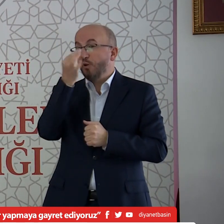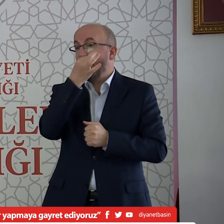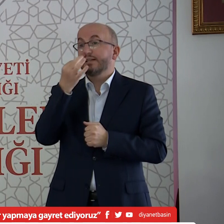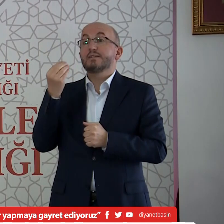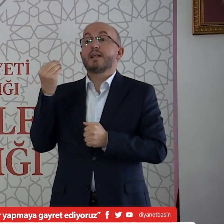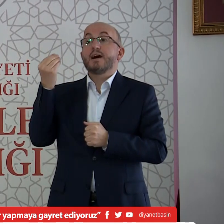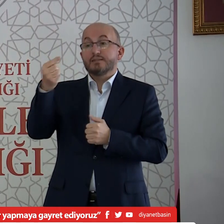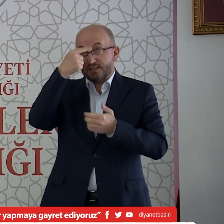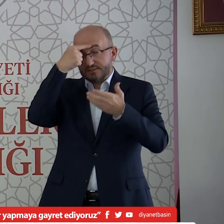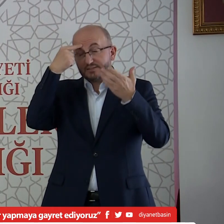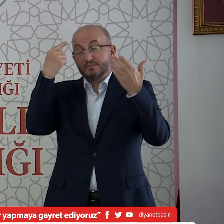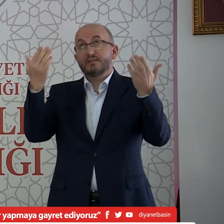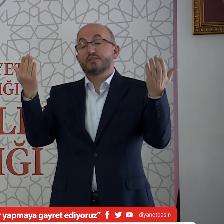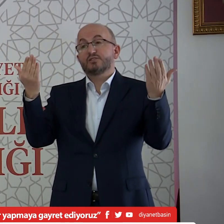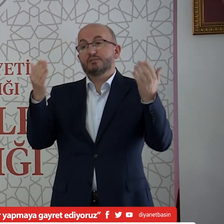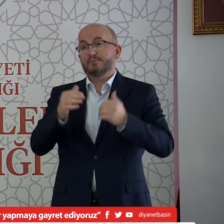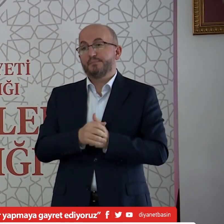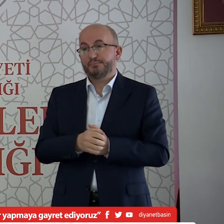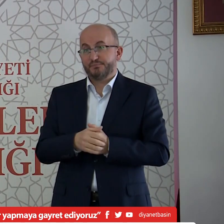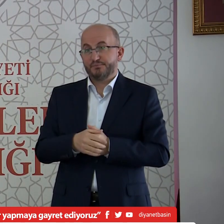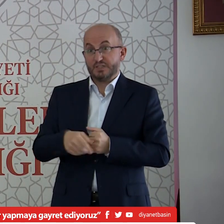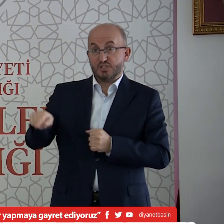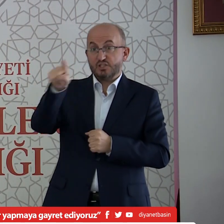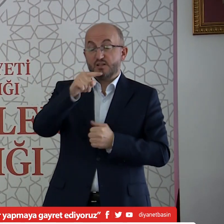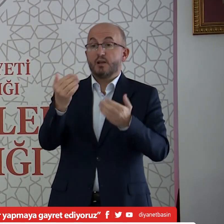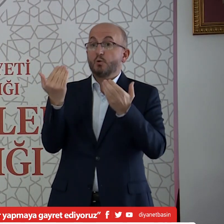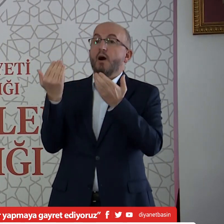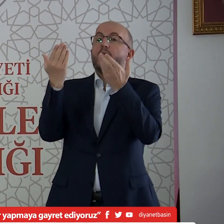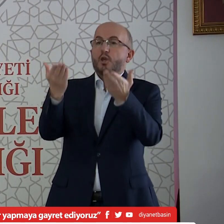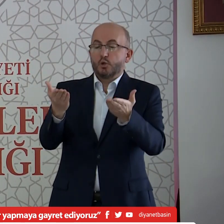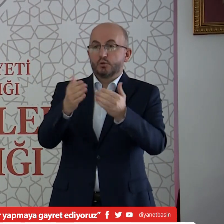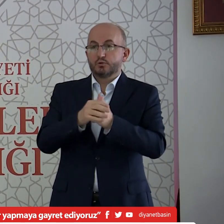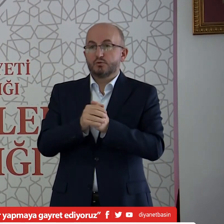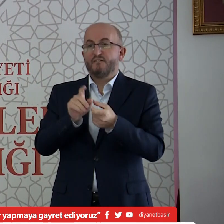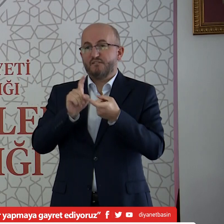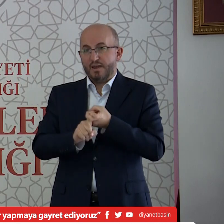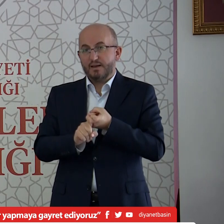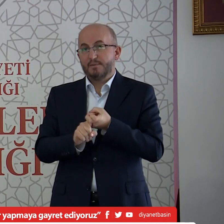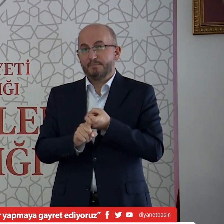kolaylıklar nasip eylesin sizlere. Dua ediyoruz ve